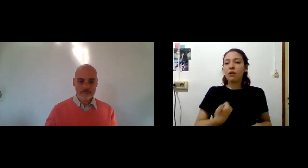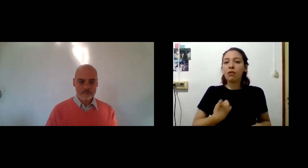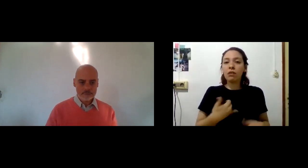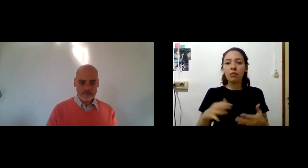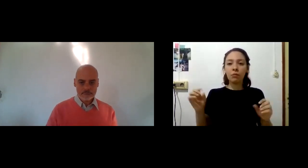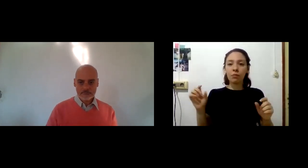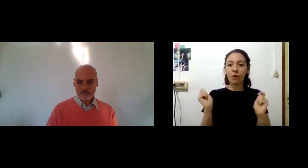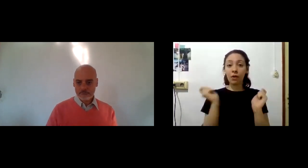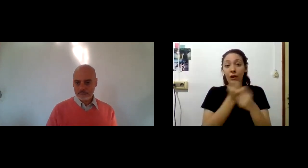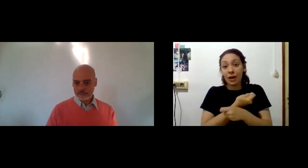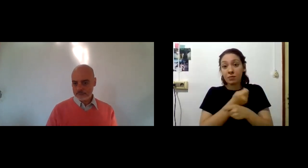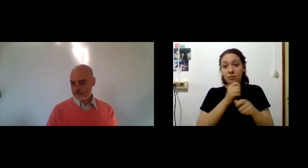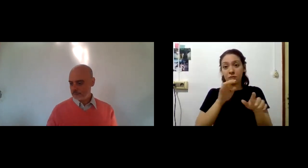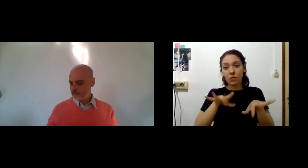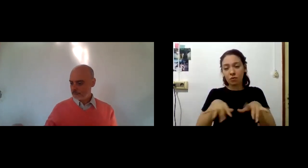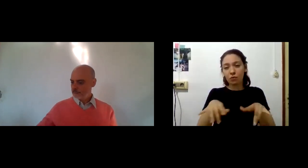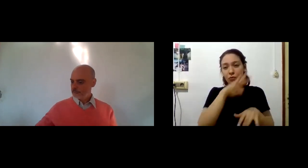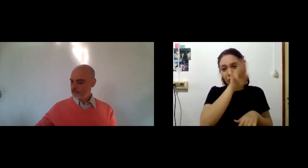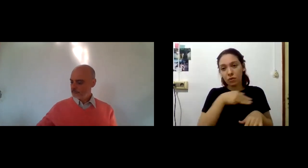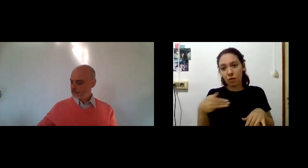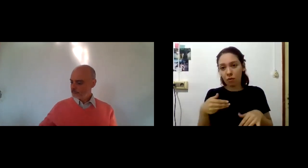Tengo que escribir a Disculpa, Bedelía.